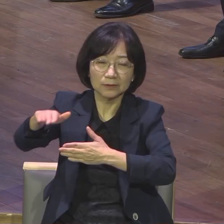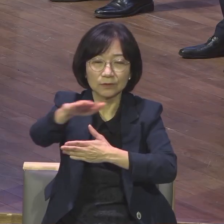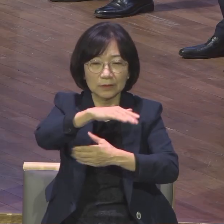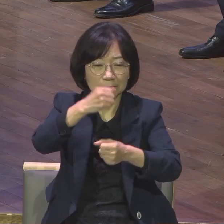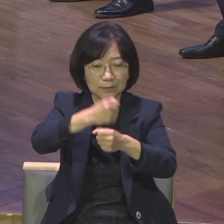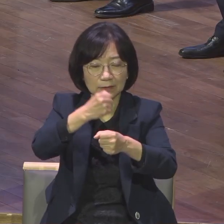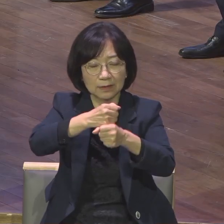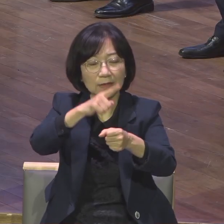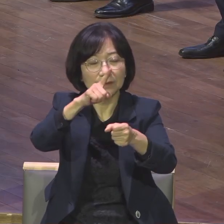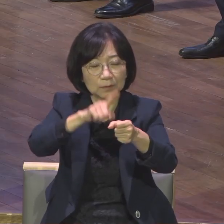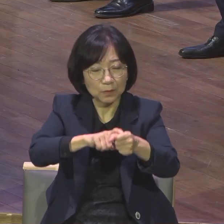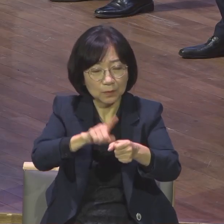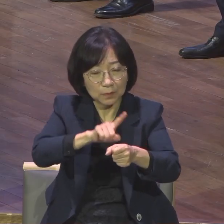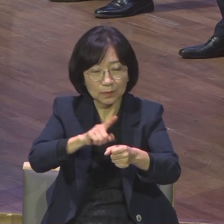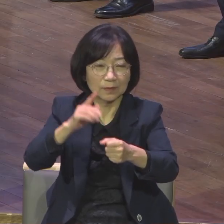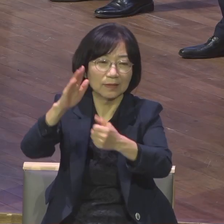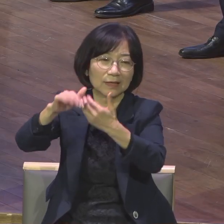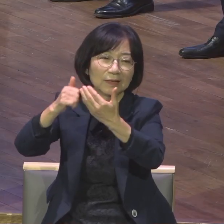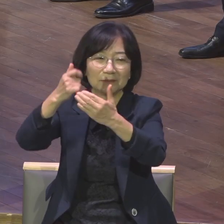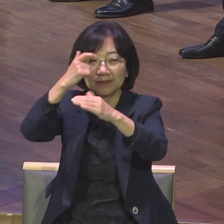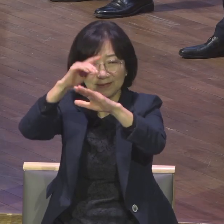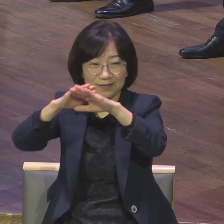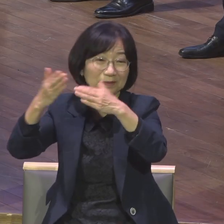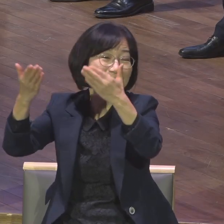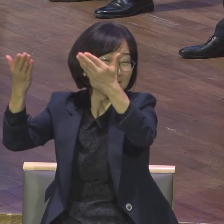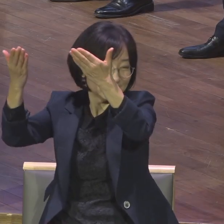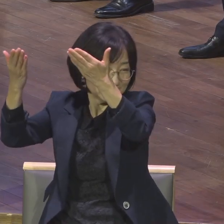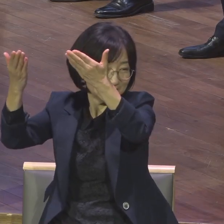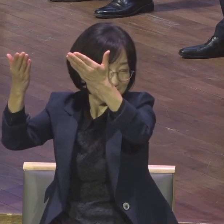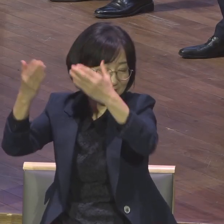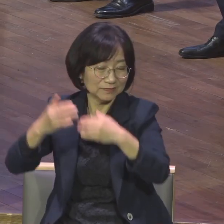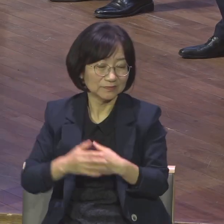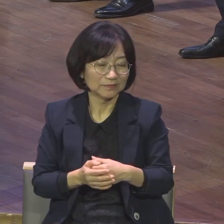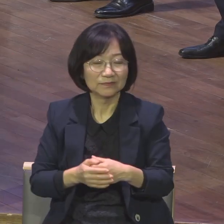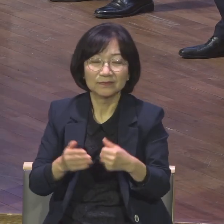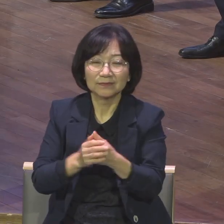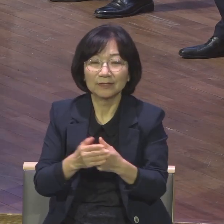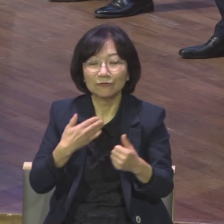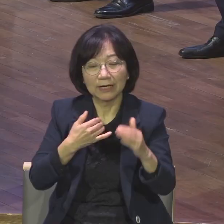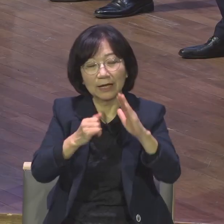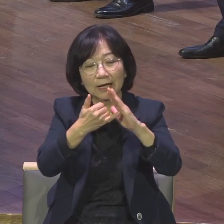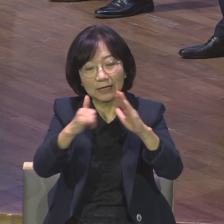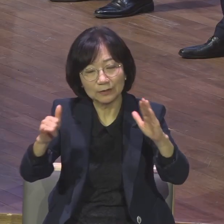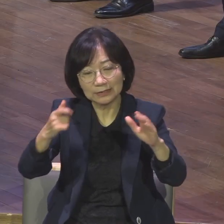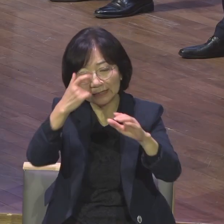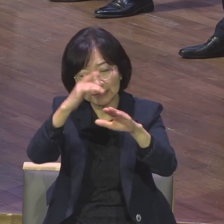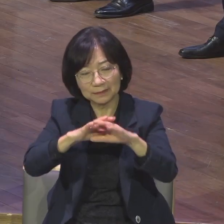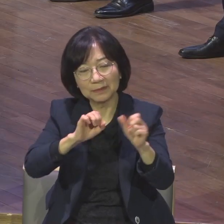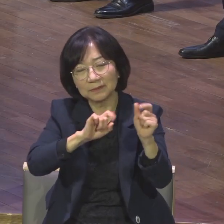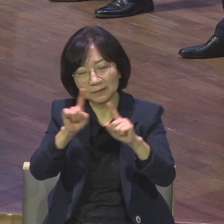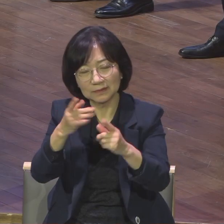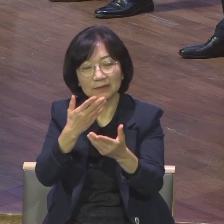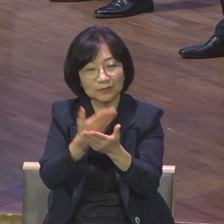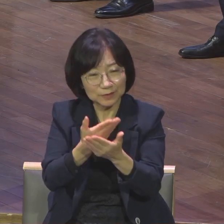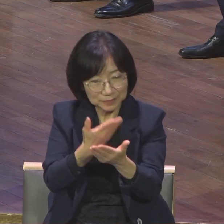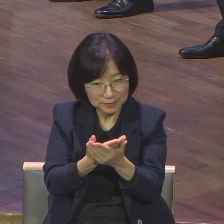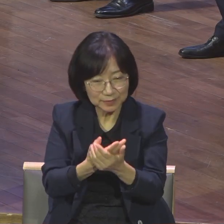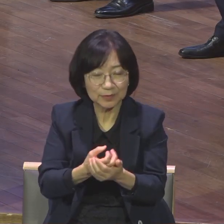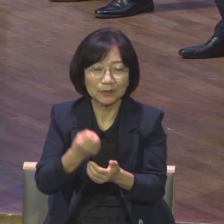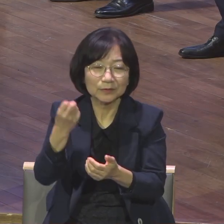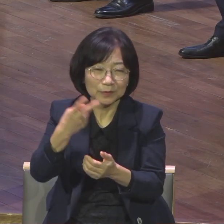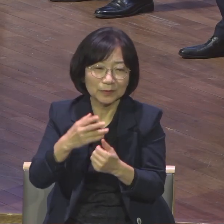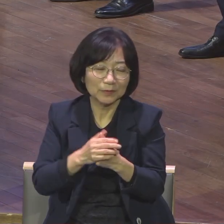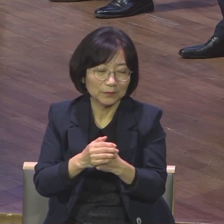원래의 형상과 축복 회복할 수 있기 때문에 하나님 지금 이 시간 우리 가족들이 예배의 축복을 회복하게 하여 주옵소서. 우리의 가정